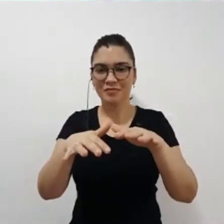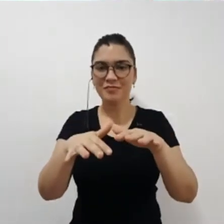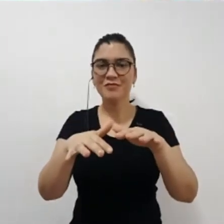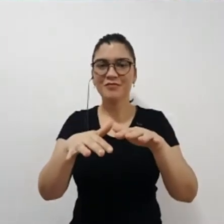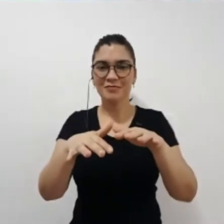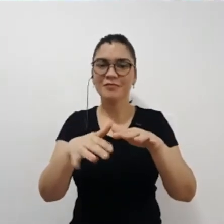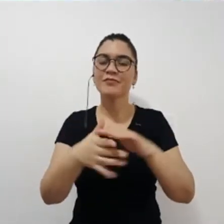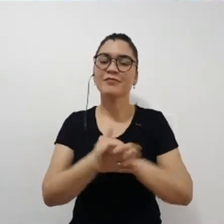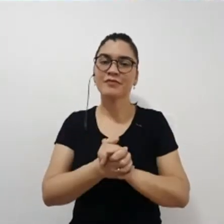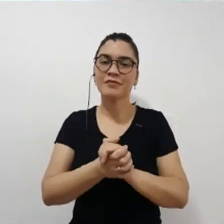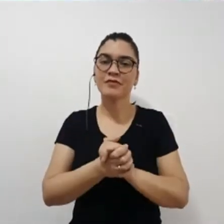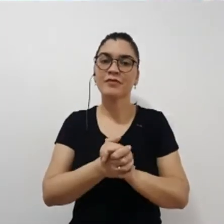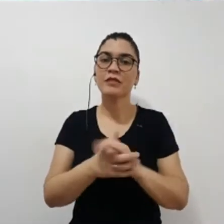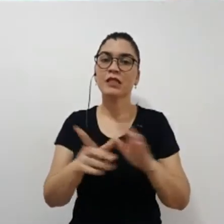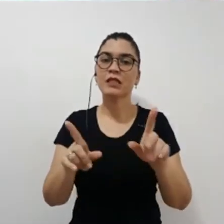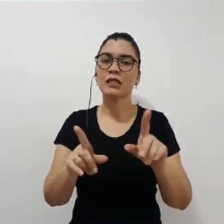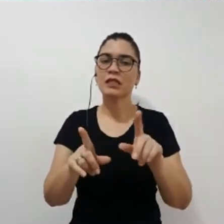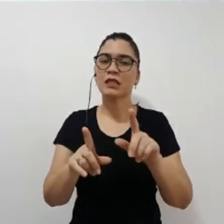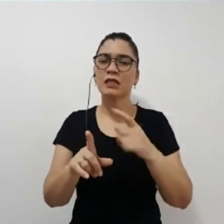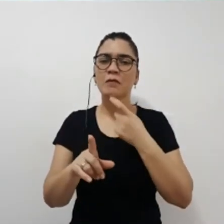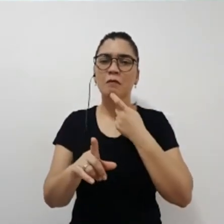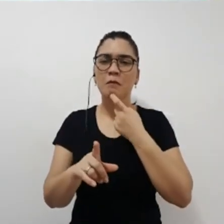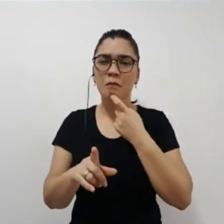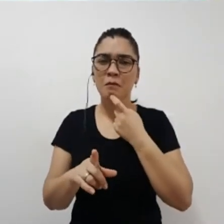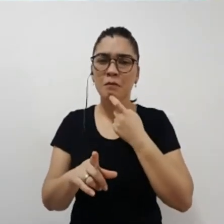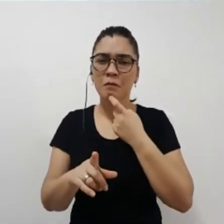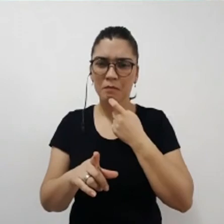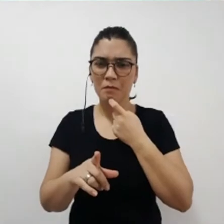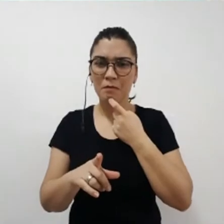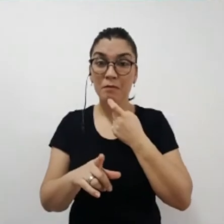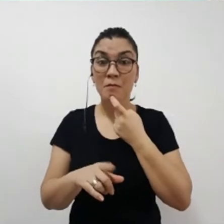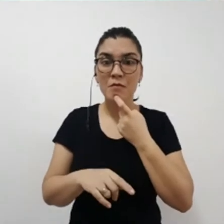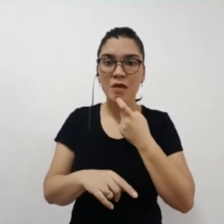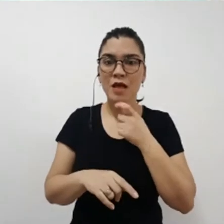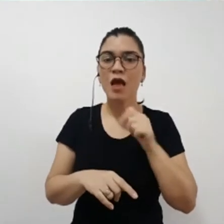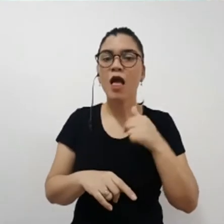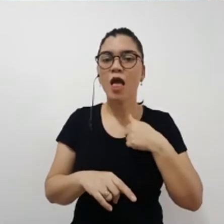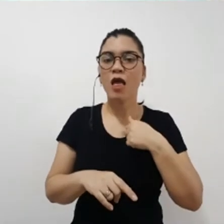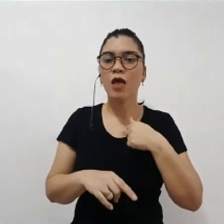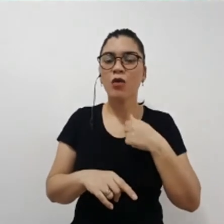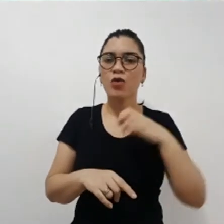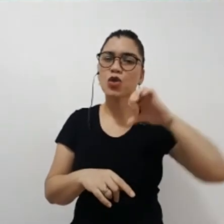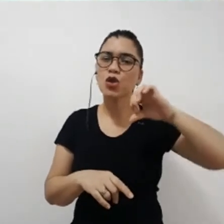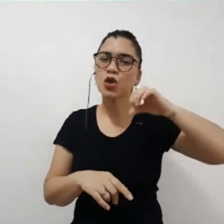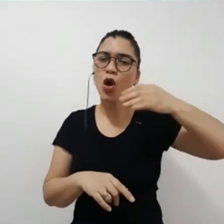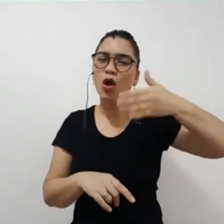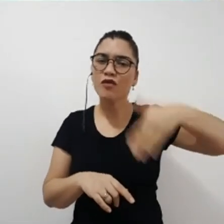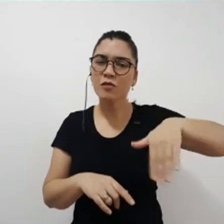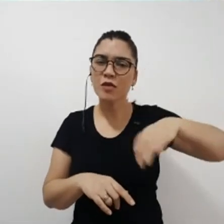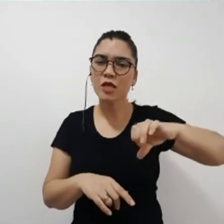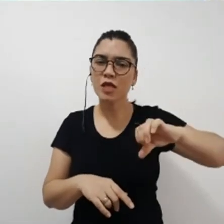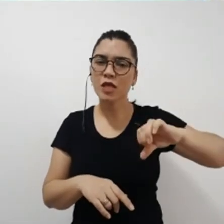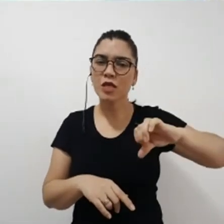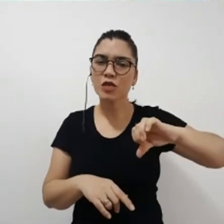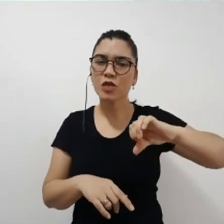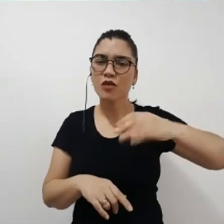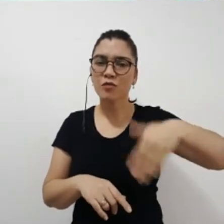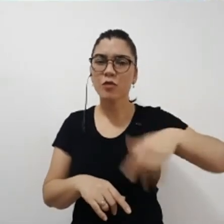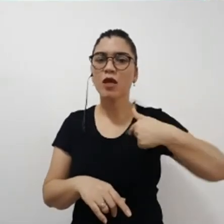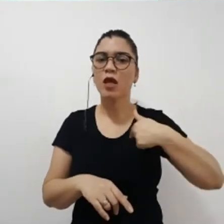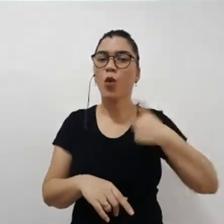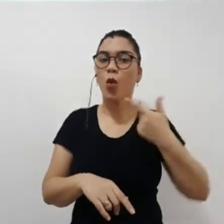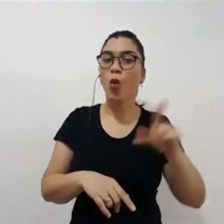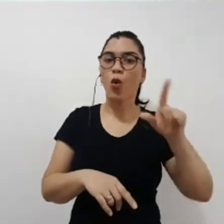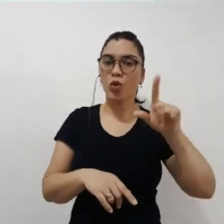pouco, 9h30, eu vou estar numa outra live falando sobre os efeitos nocivos, o quanto as